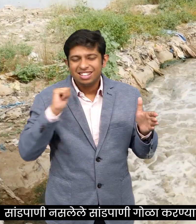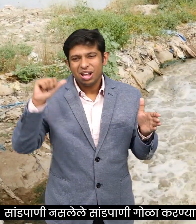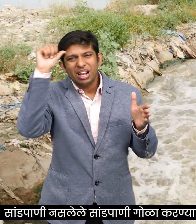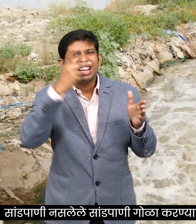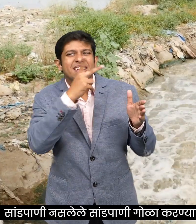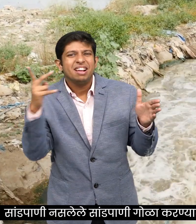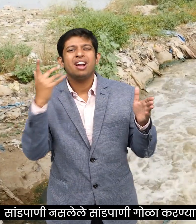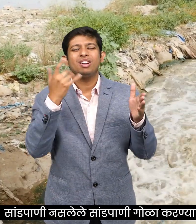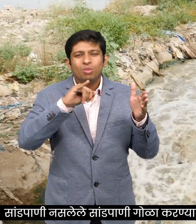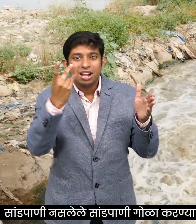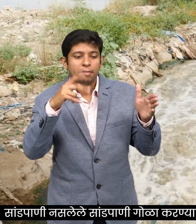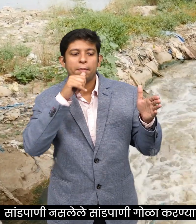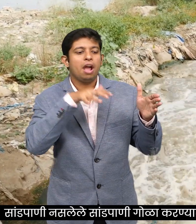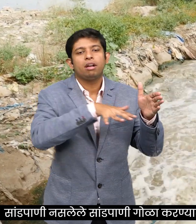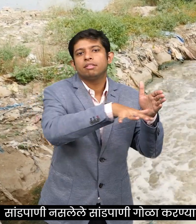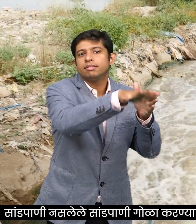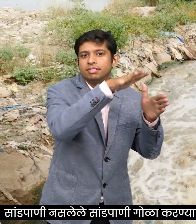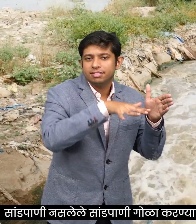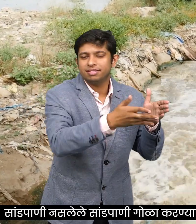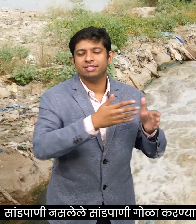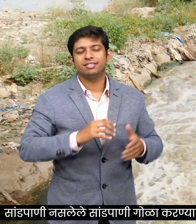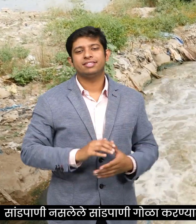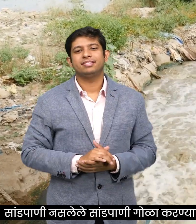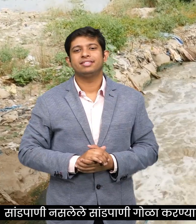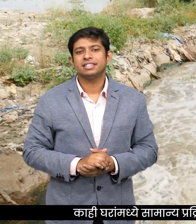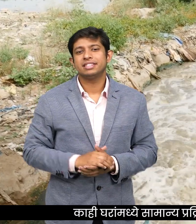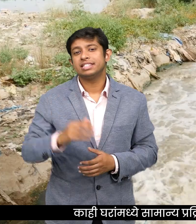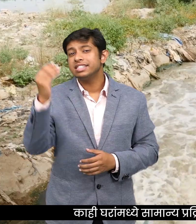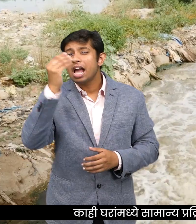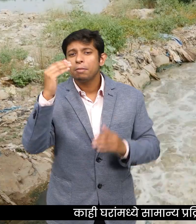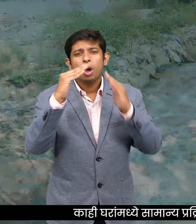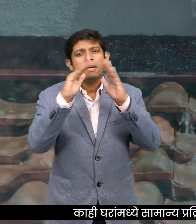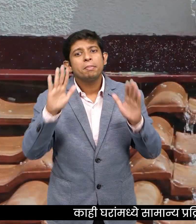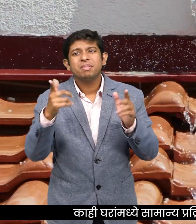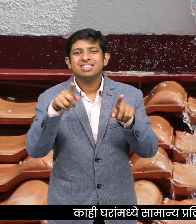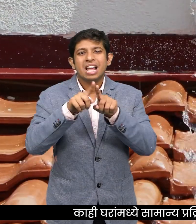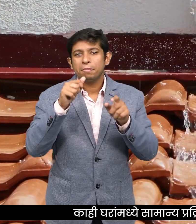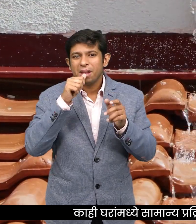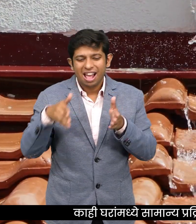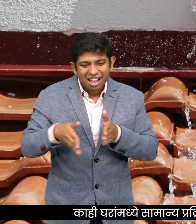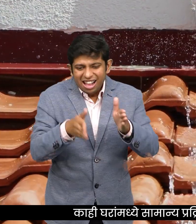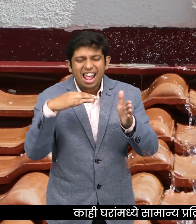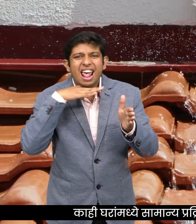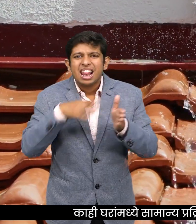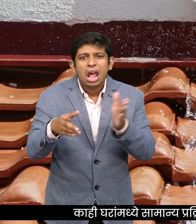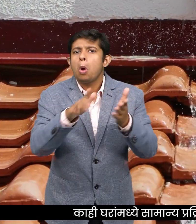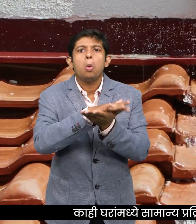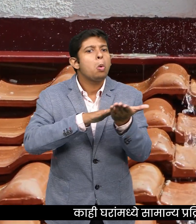करण्यासाठी बहुतेकदा उघड्या गटाराचा वापर केला जातो. काही घरांमध्ये सामान्य प्रक्रिया केंद्रांकडे